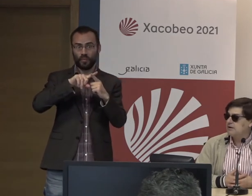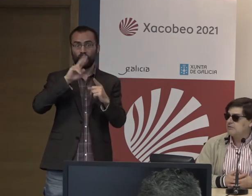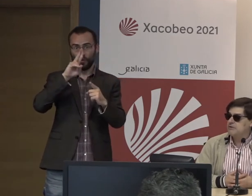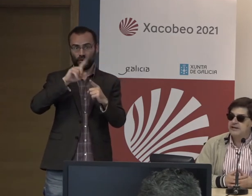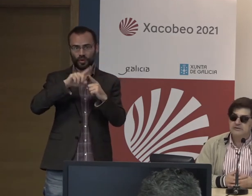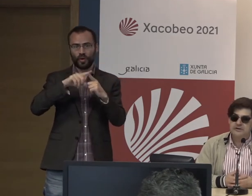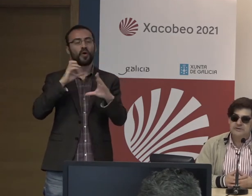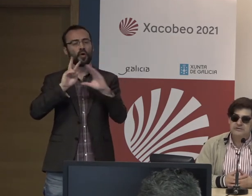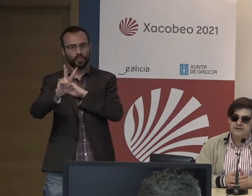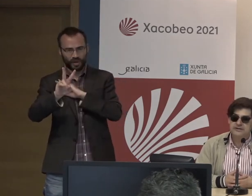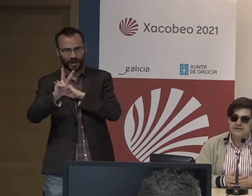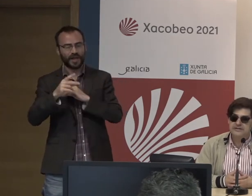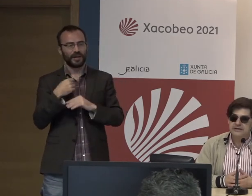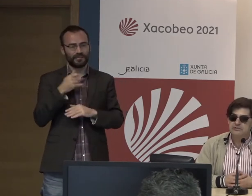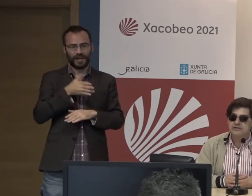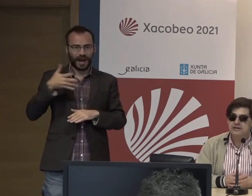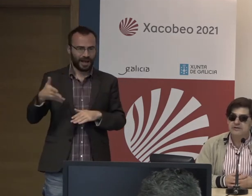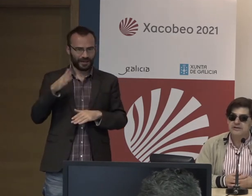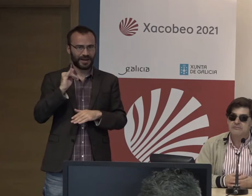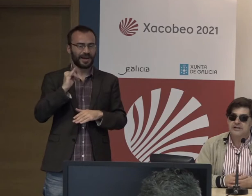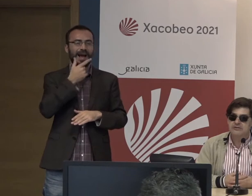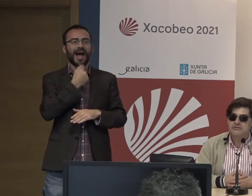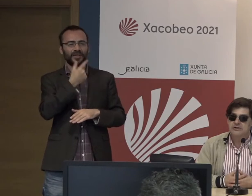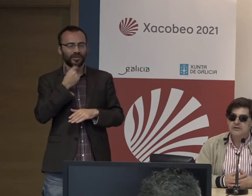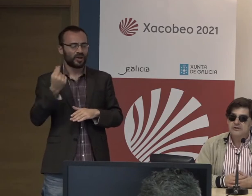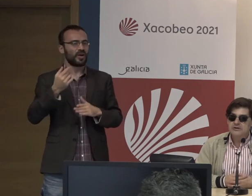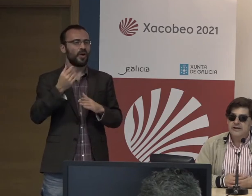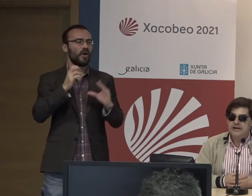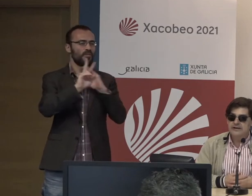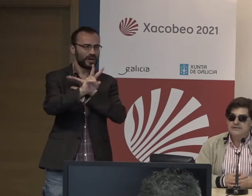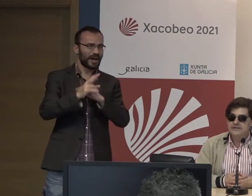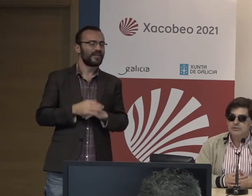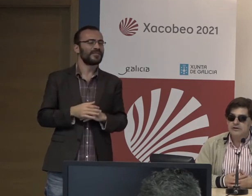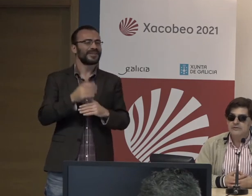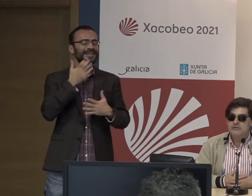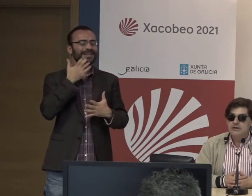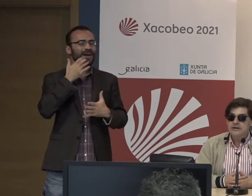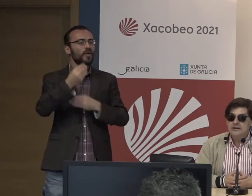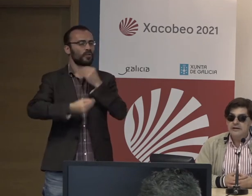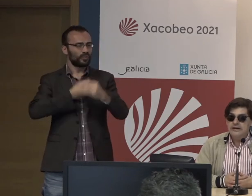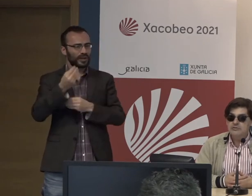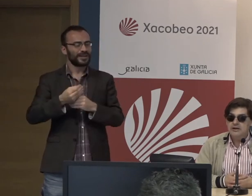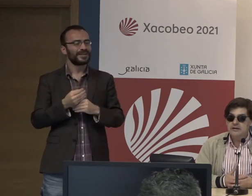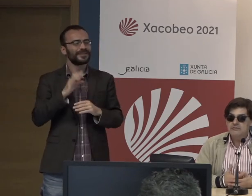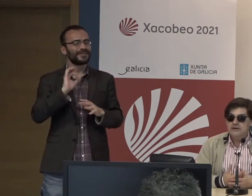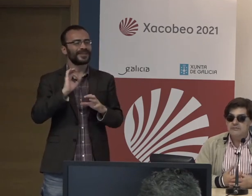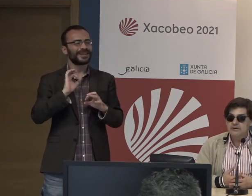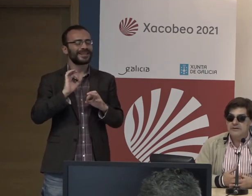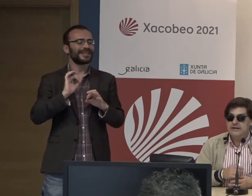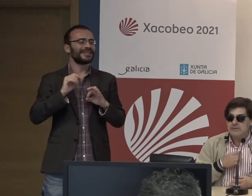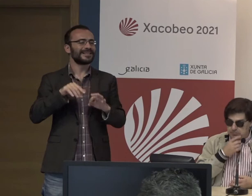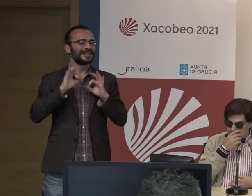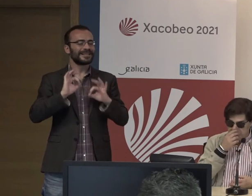va a hablar Comunicados, la persona que está asignando desde la empresa Comunicados, que se está utilizando, que es